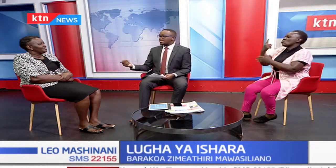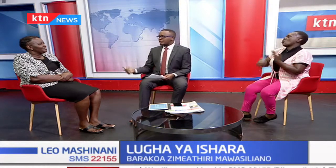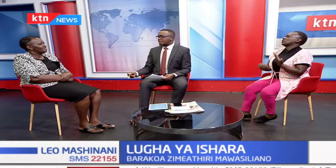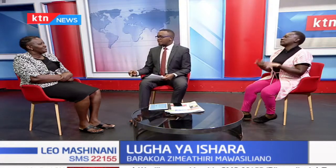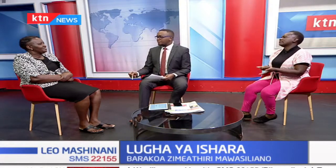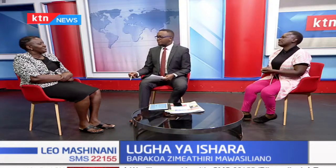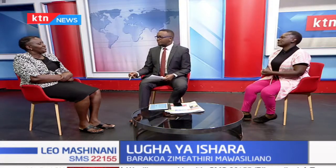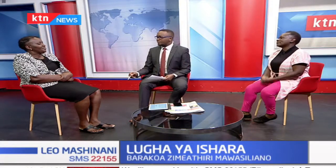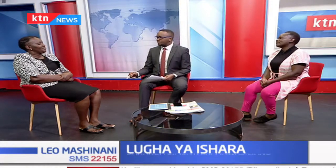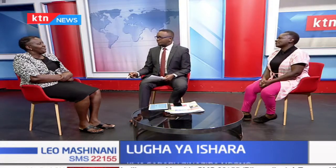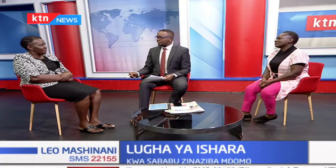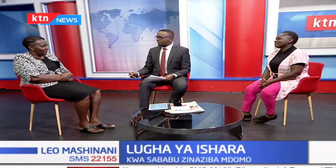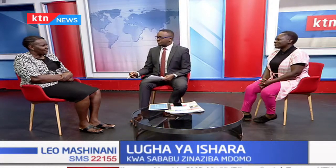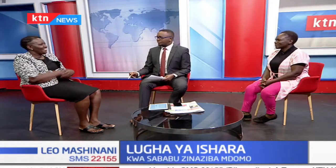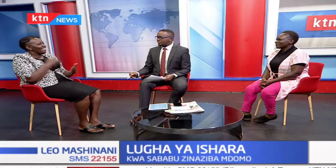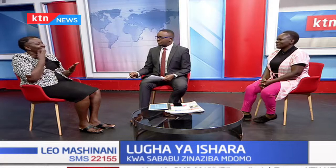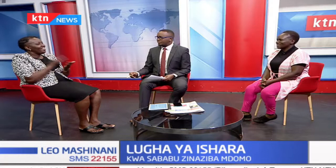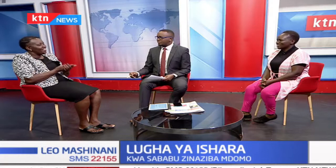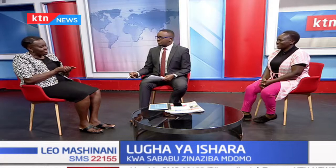jumla, wanahitaji?